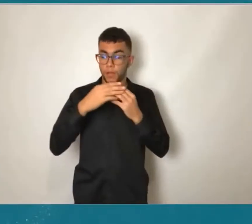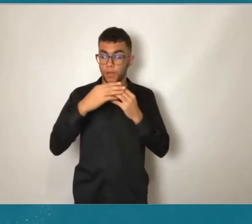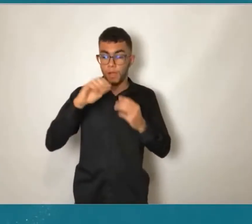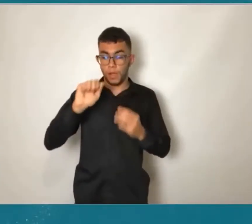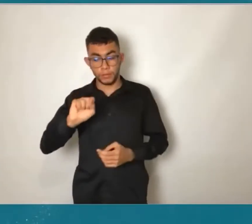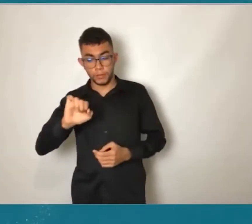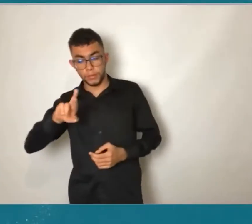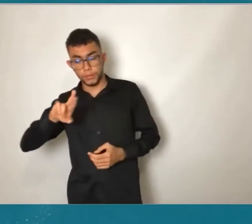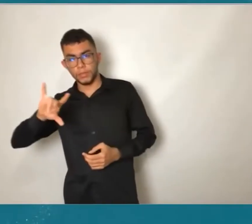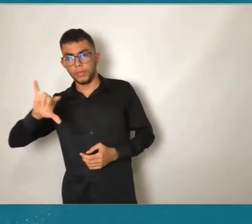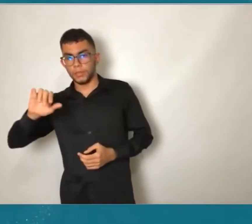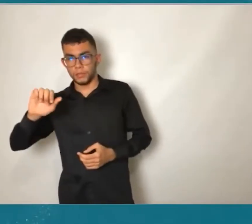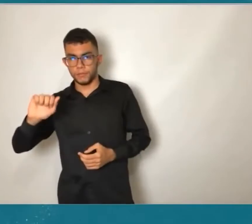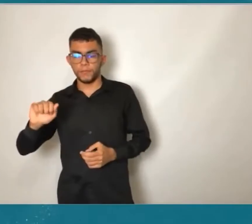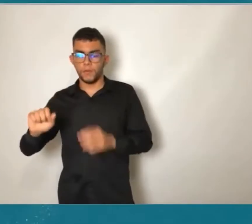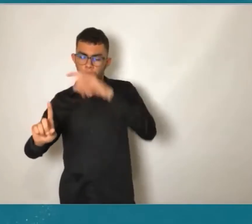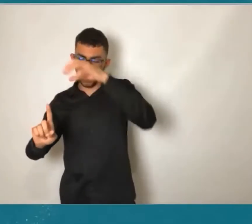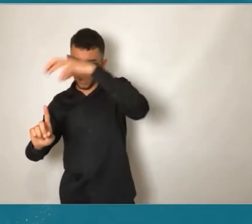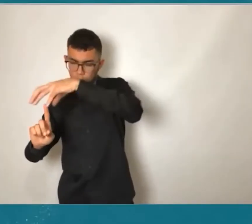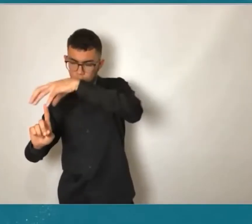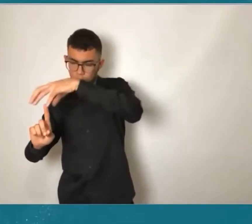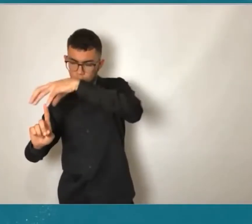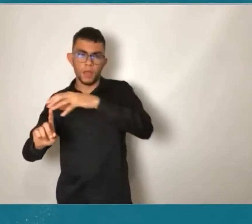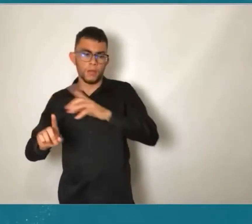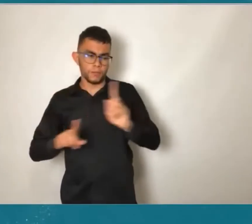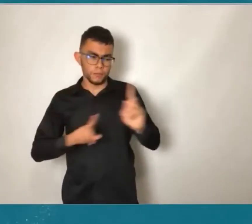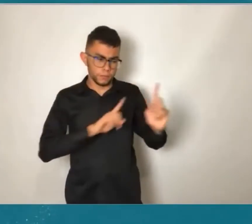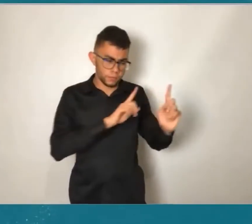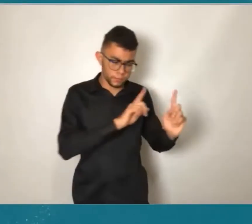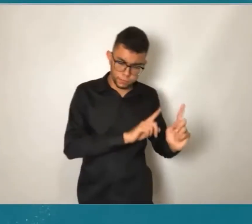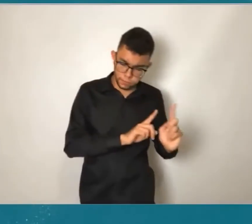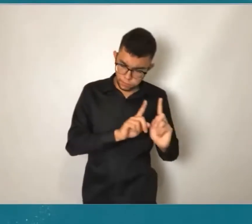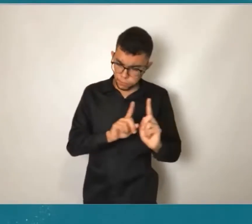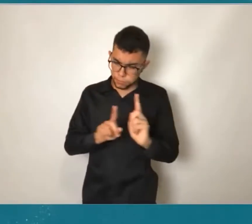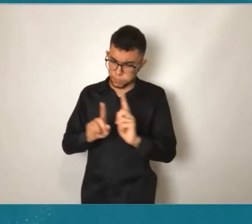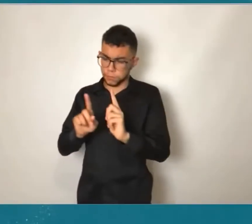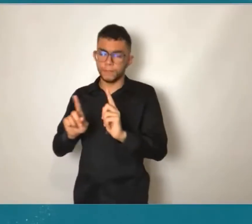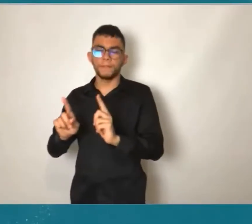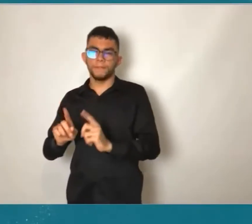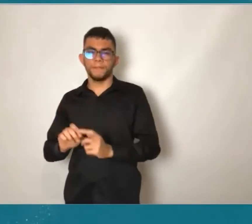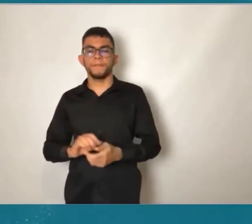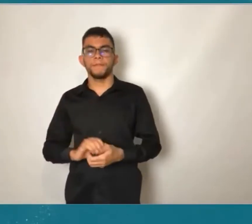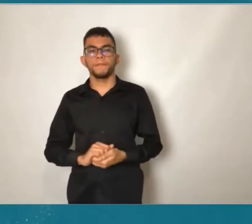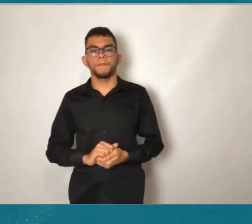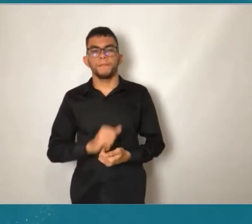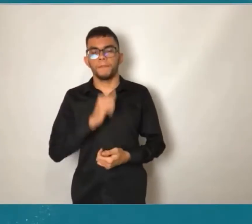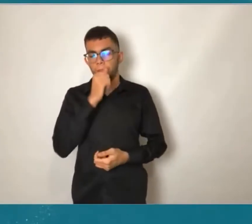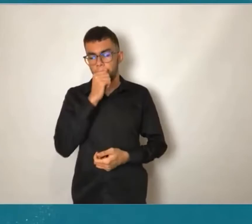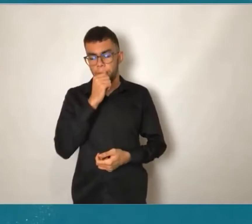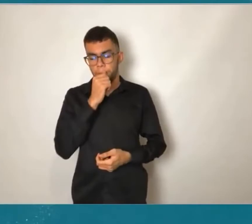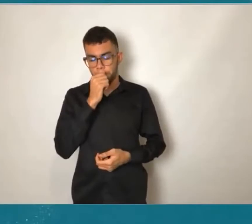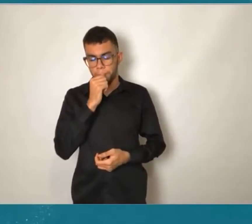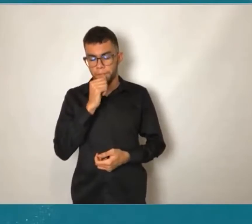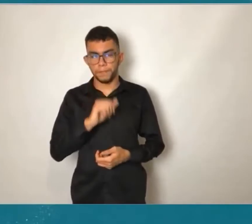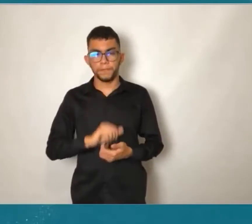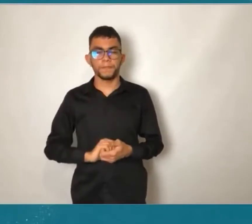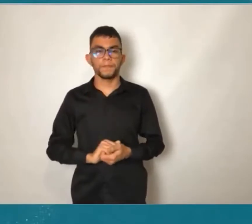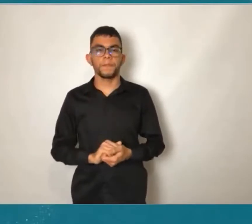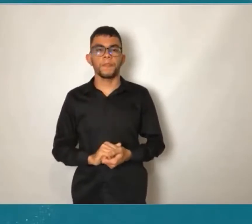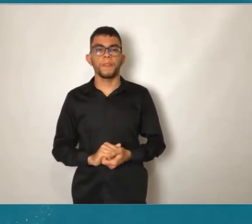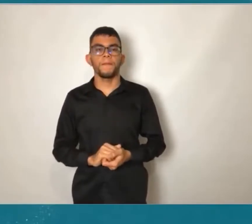caso de Davi, acaso não vos basta fatigardes o homem, mas ainda fatigais também ao meu